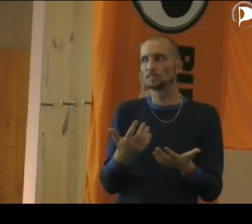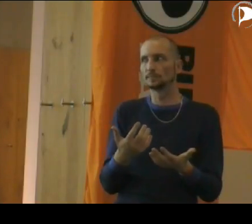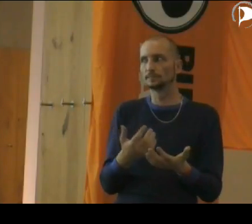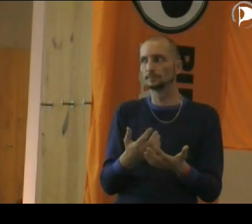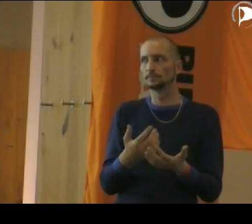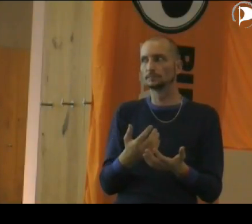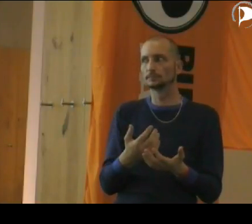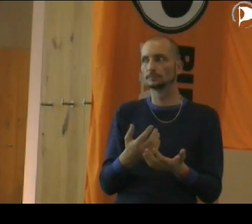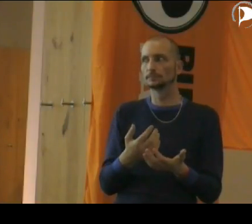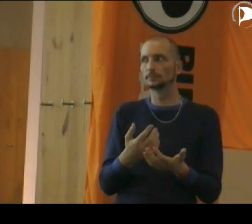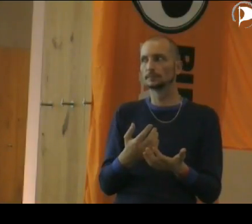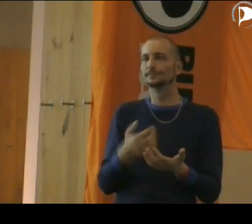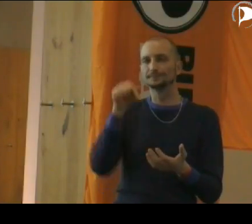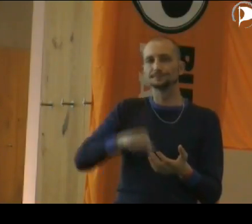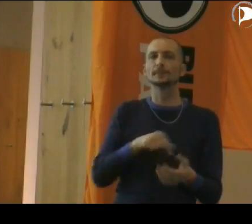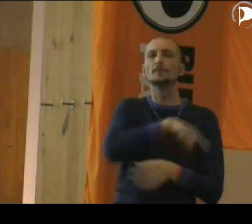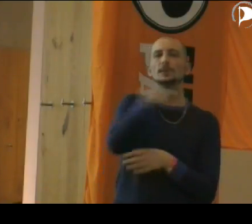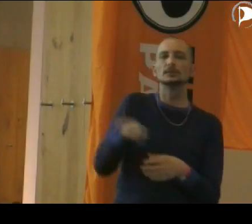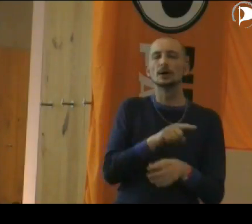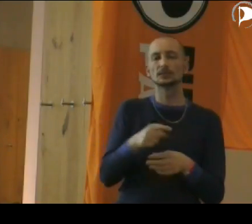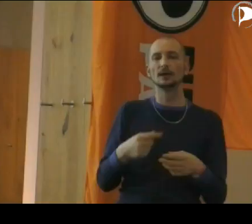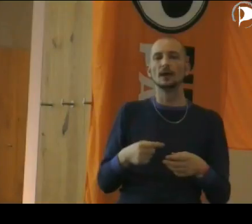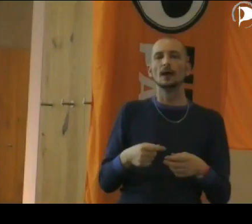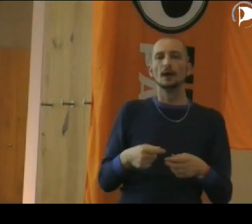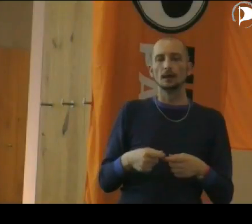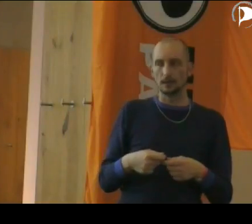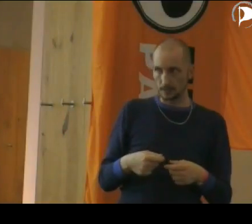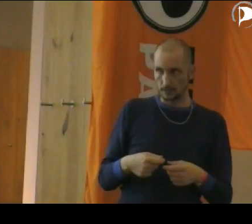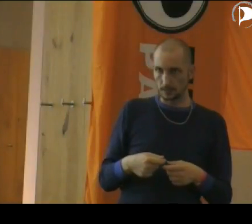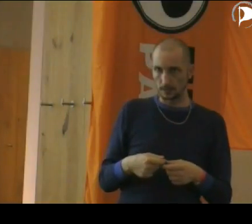publikums verband jetzt einfach nicht im stich zu lassen